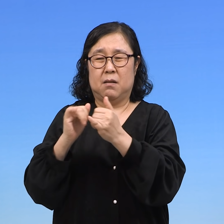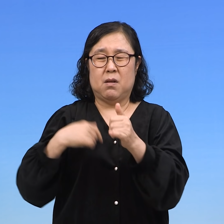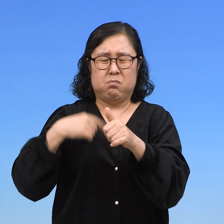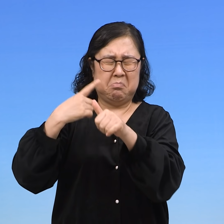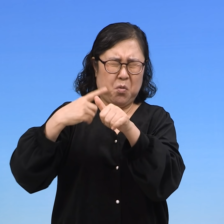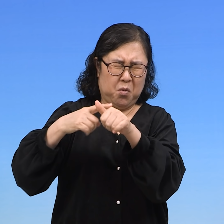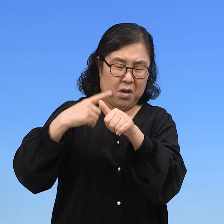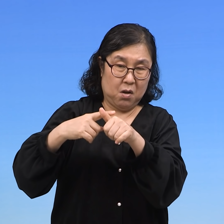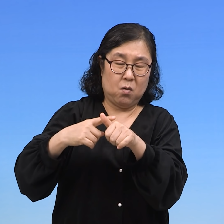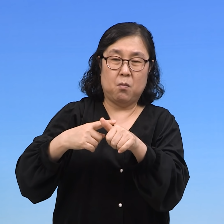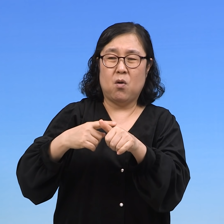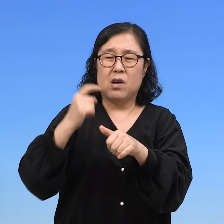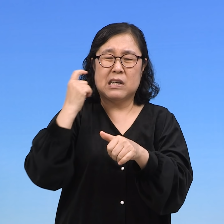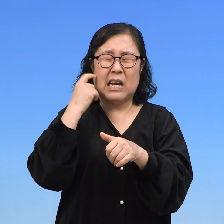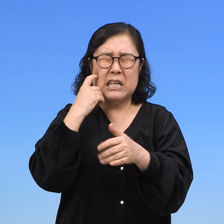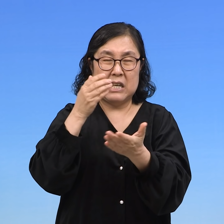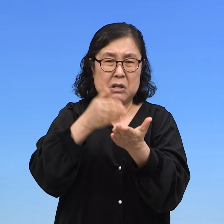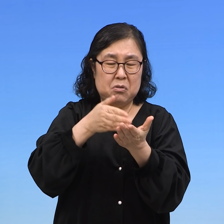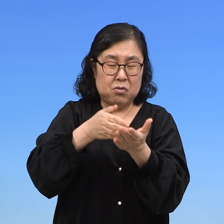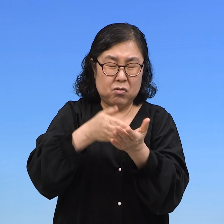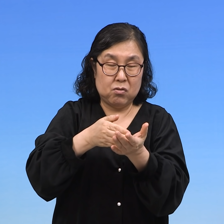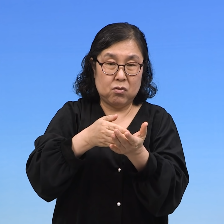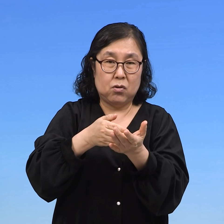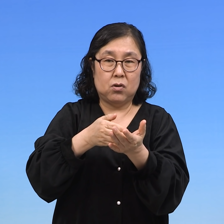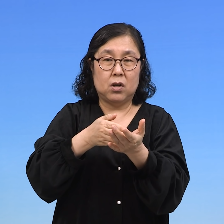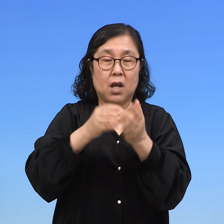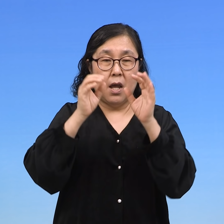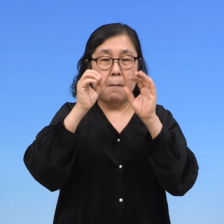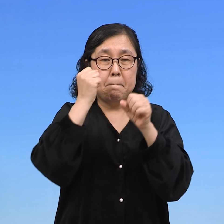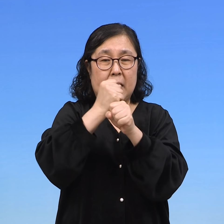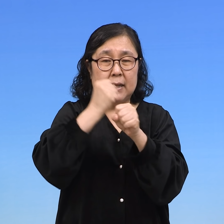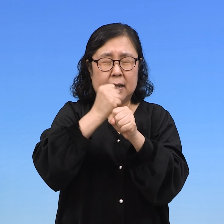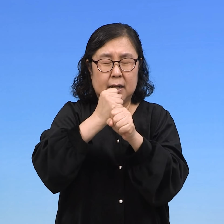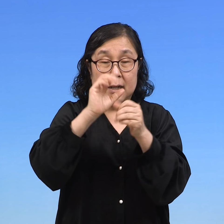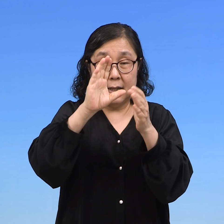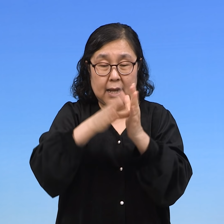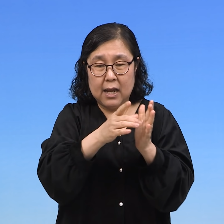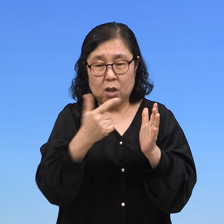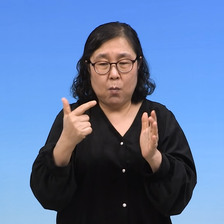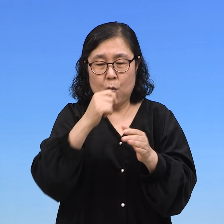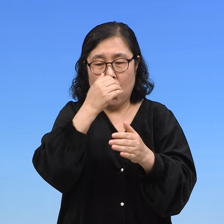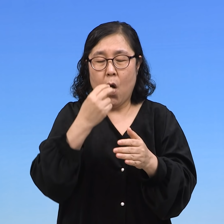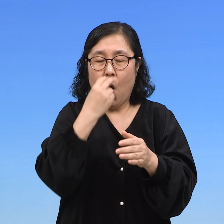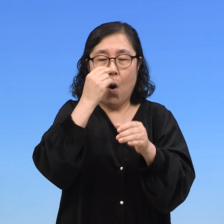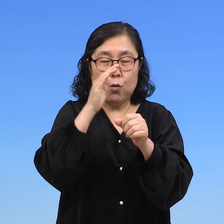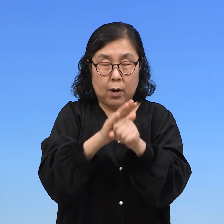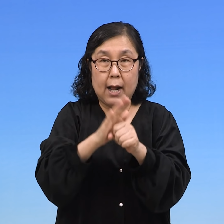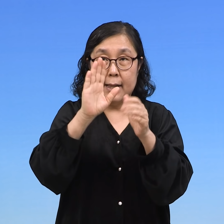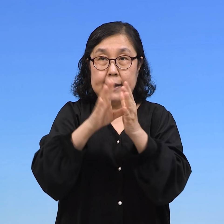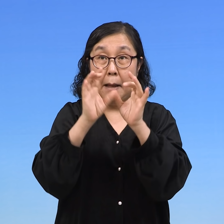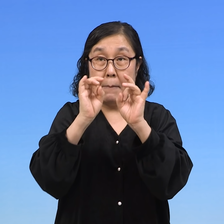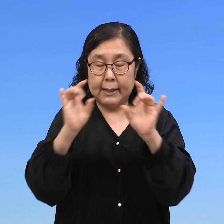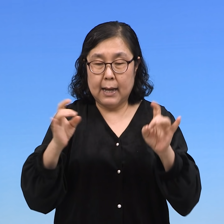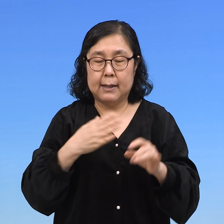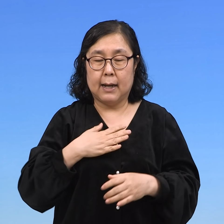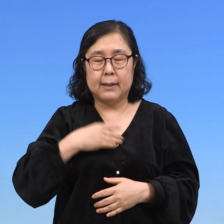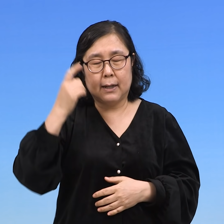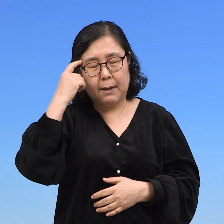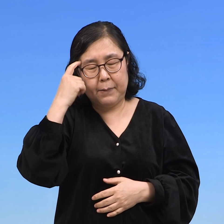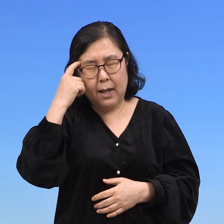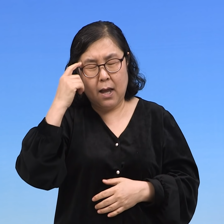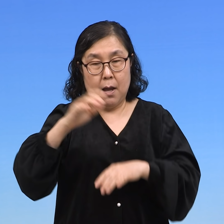그 가짜 뉴스를 만들어 올리고 그래서 너무 억울하고 할 때마다 모든 사람이 너희를 칭찬하면 화가 있도다